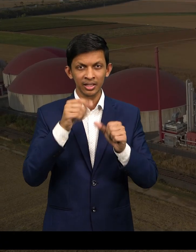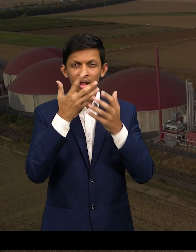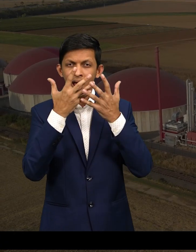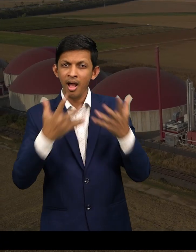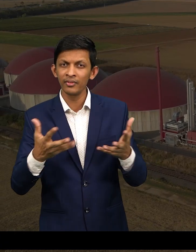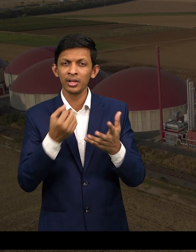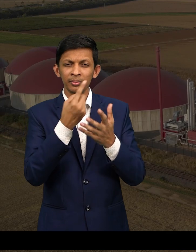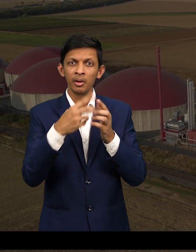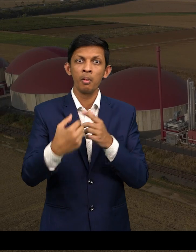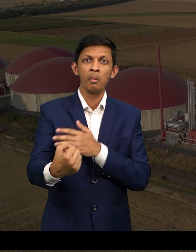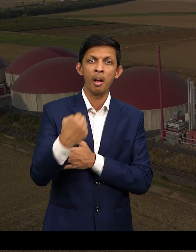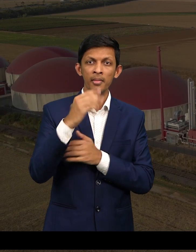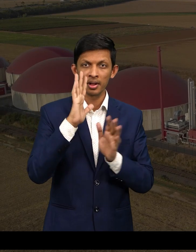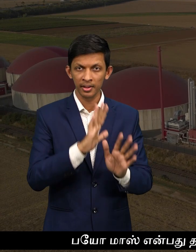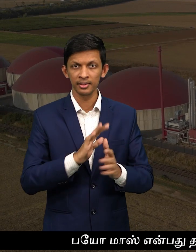உயிர்நிறை எனர்ஜி